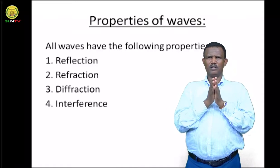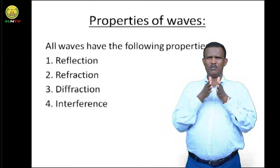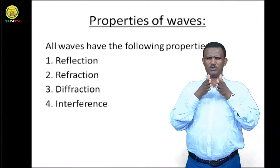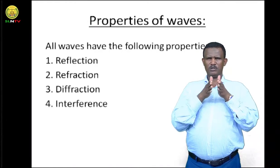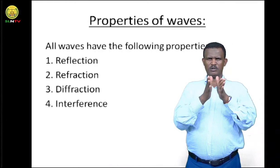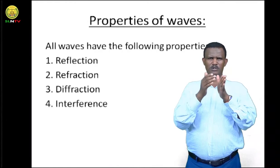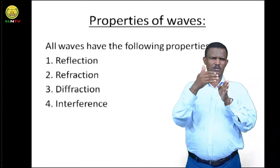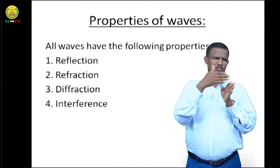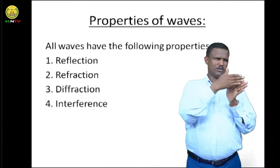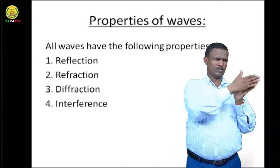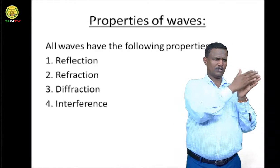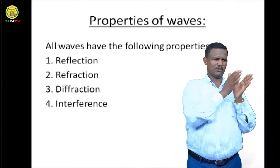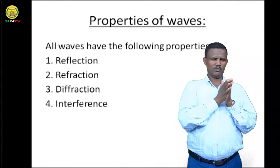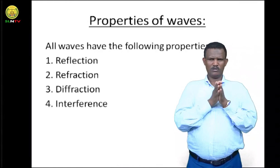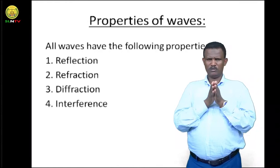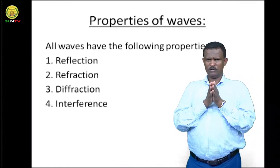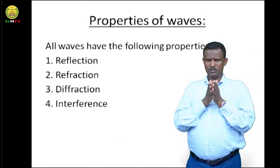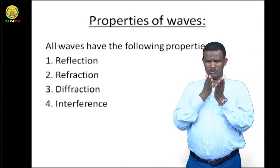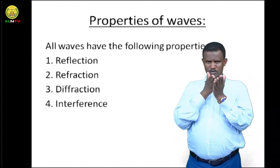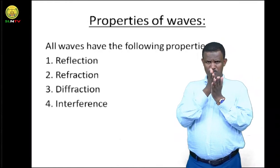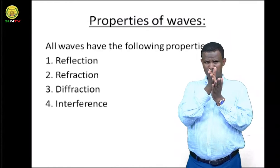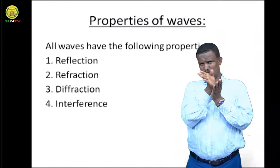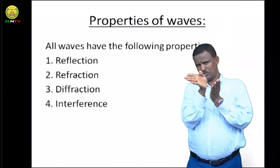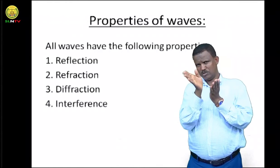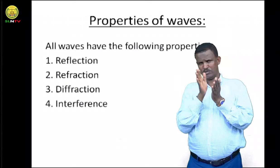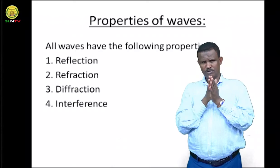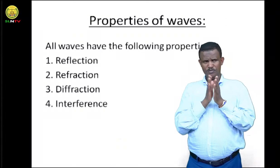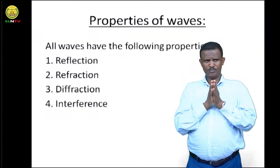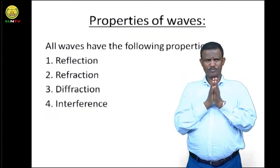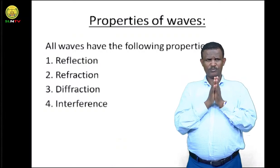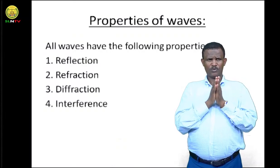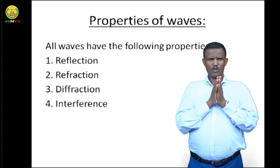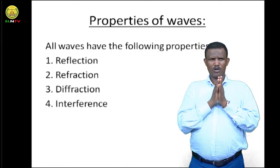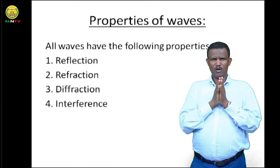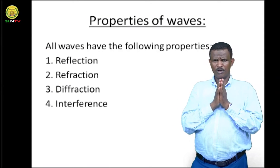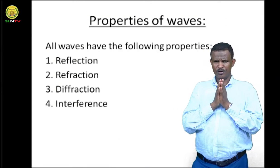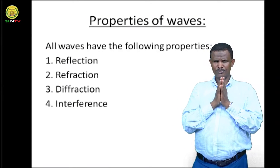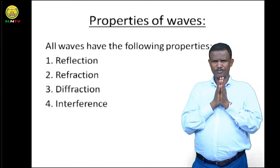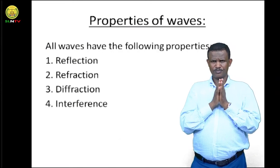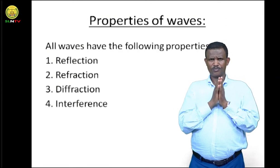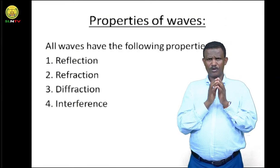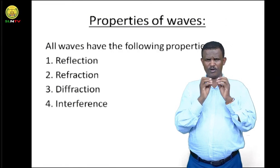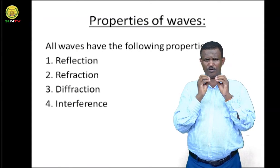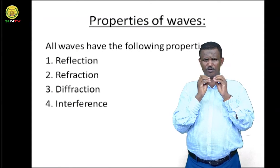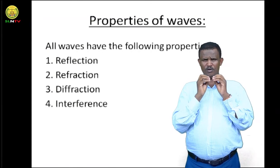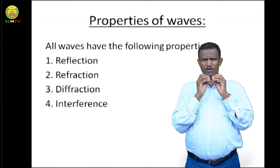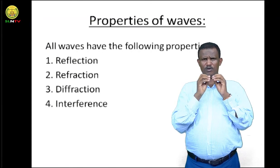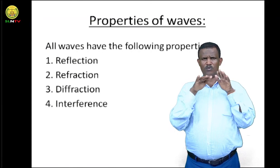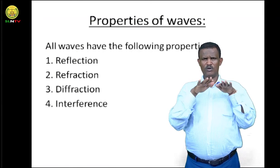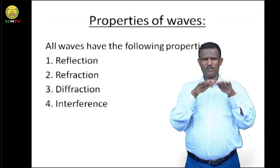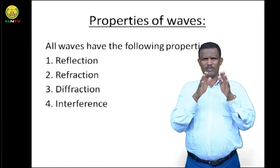ay u socoto bay ka leexataa saddex properties ka saddexaad waxaan leenahay wiifku waxay sameysaa diffraction gadaal